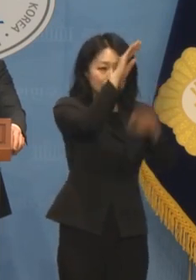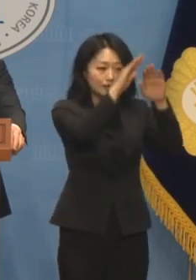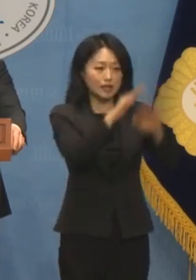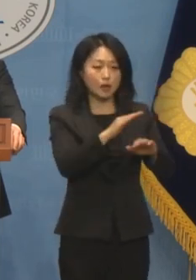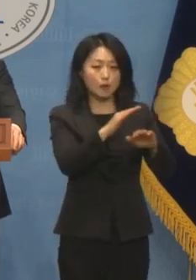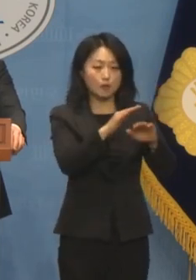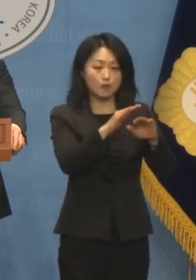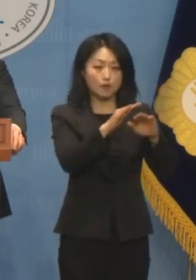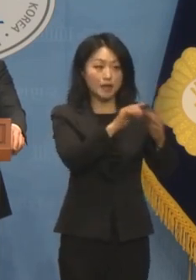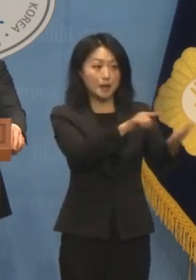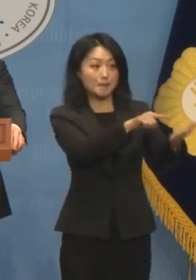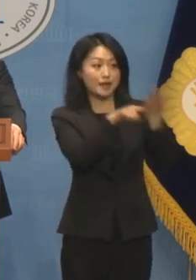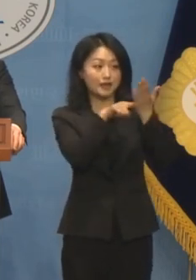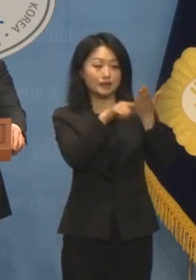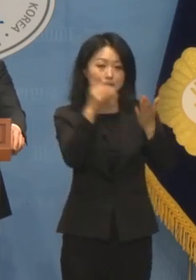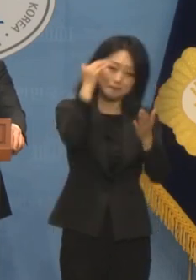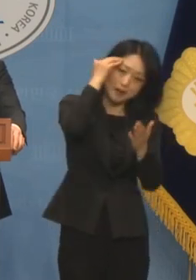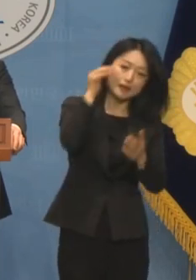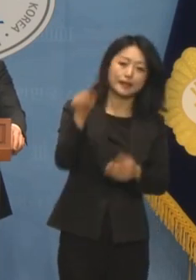밝히는 것을 막고 있습니다.